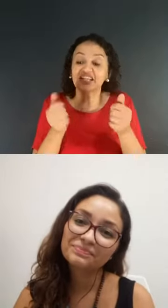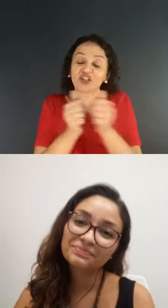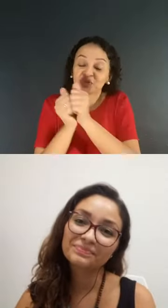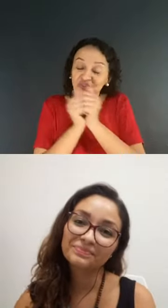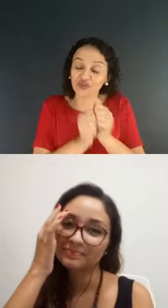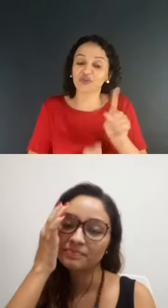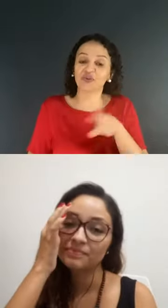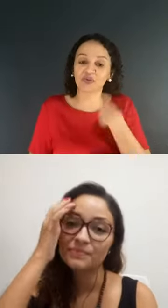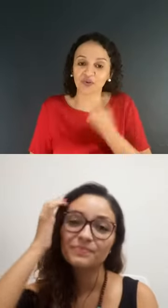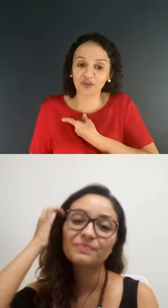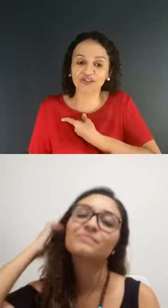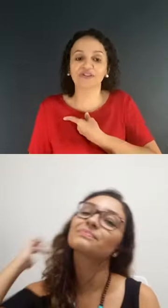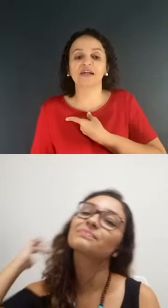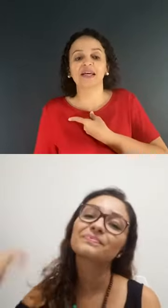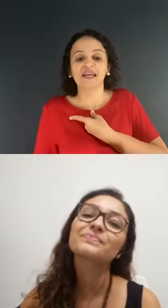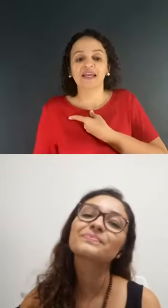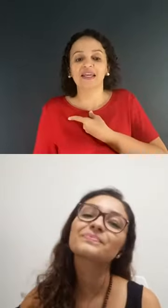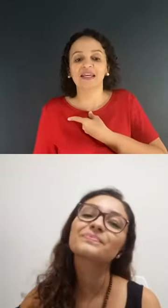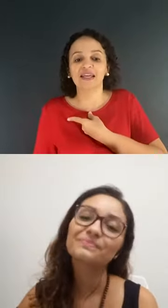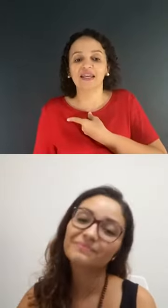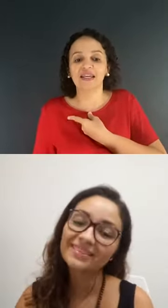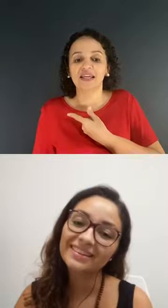né, estar aqui junto conosco.